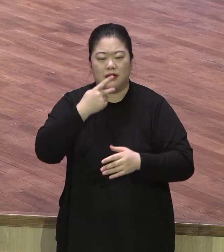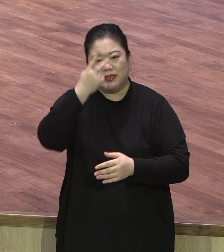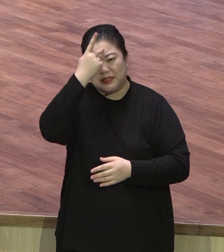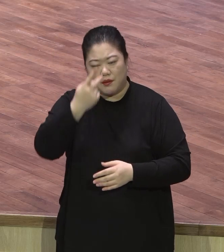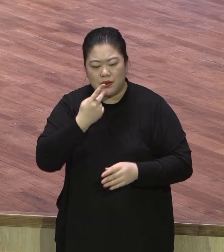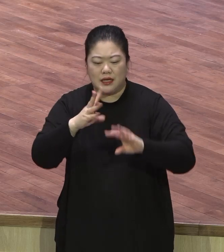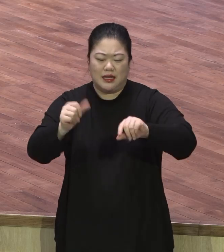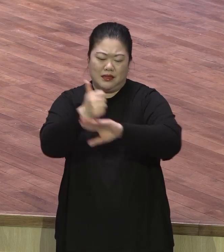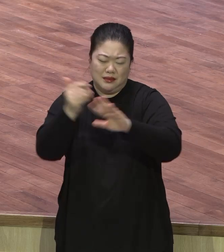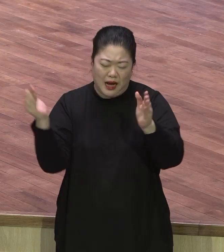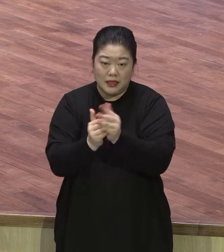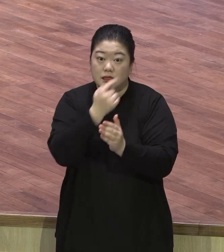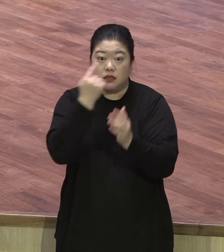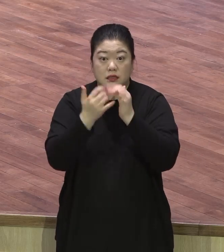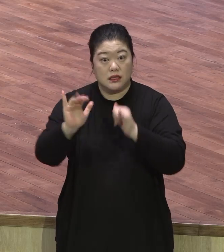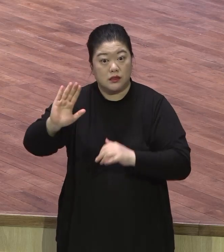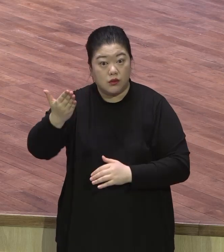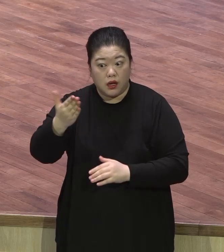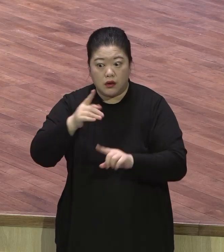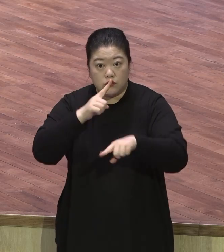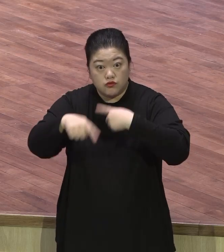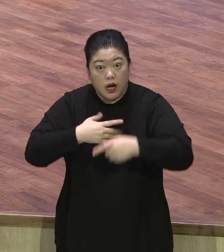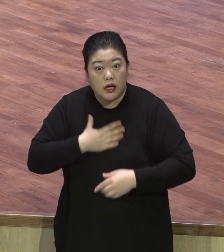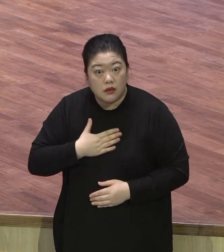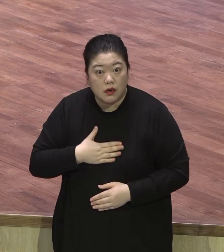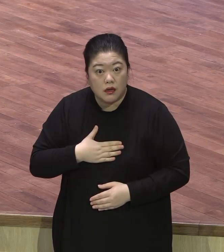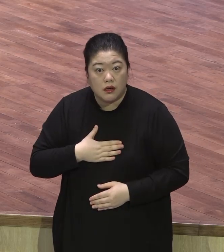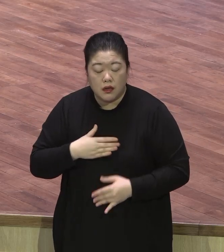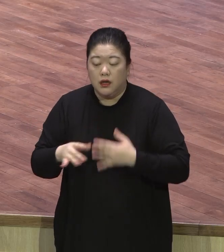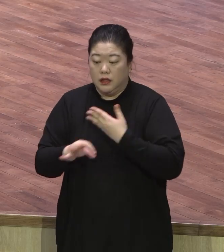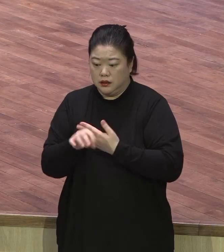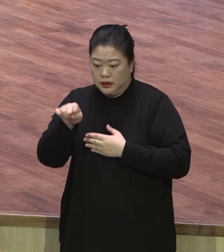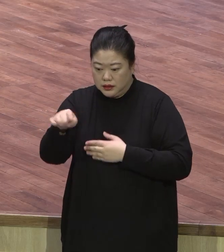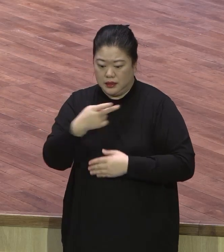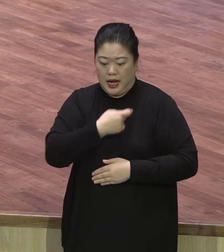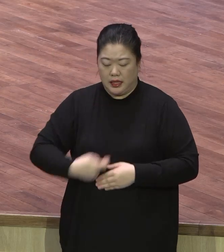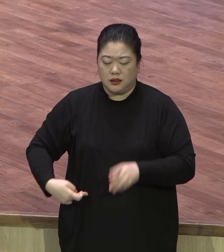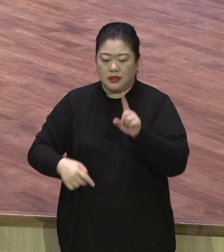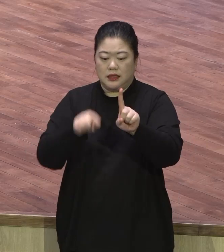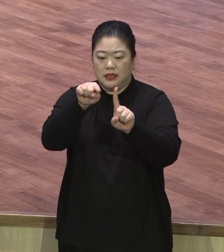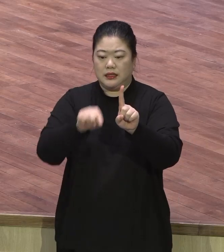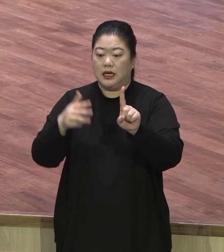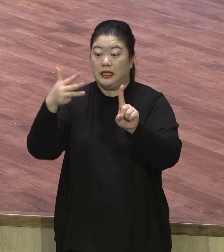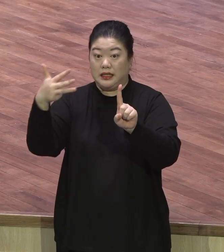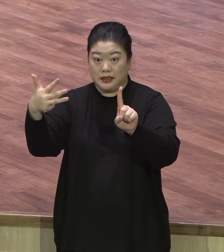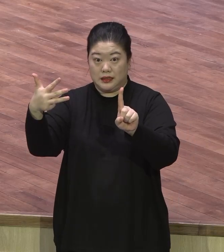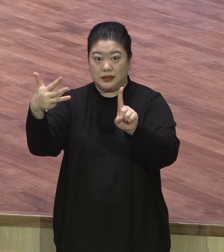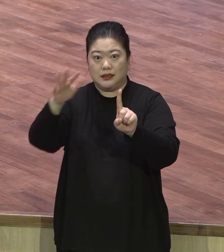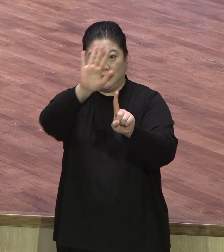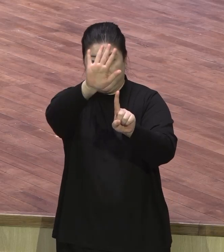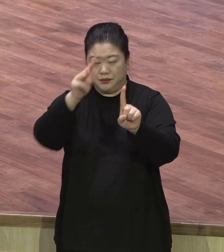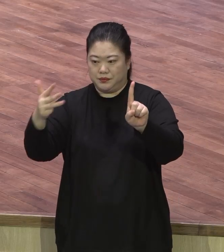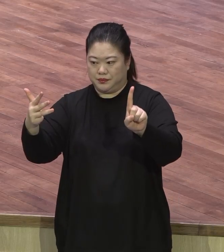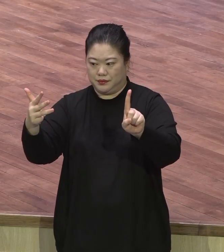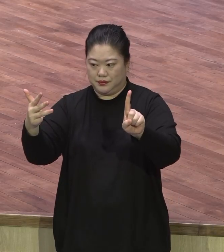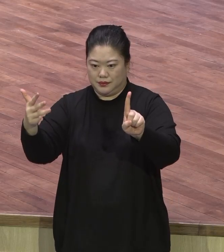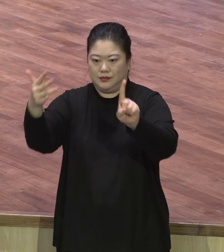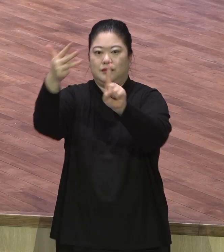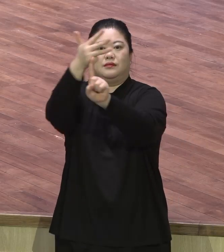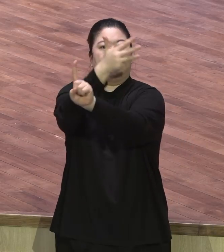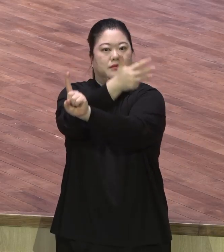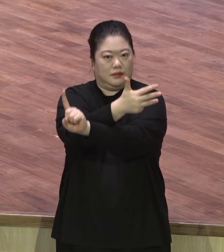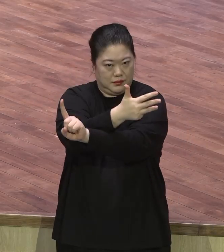영적으로 이거를 못하면 어떻게 해야 1장 8절 재미있죠 8장 1절로 사도의 8장 1절 거꾸로 딱